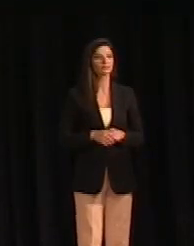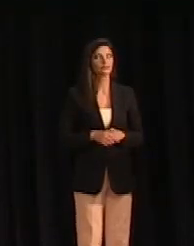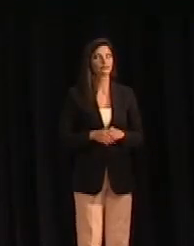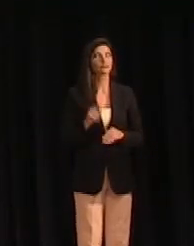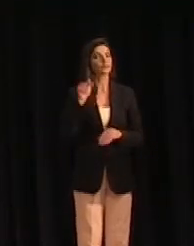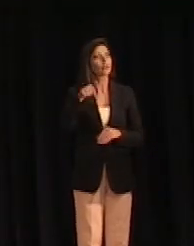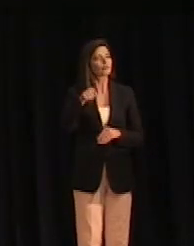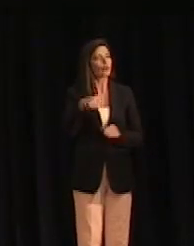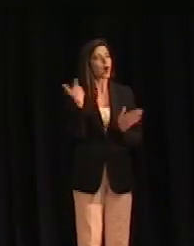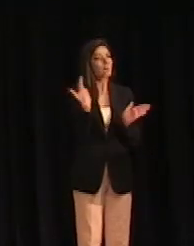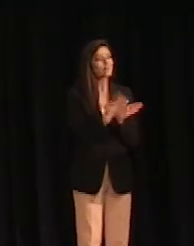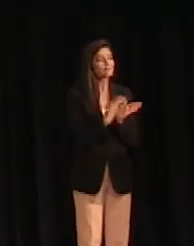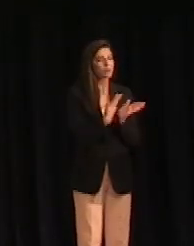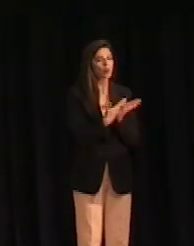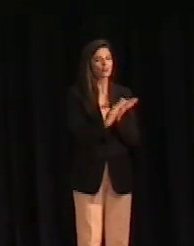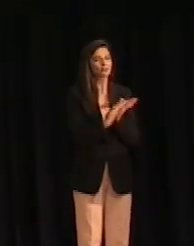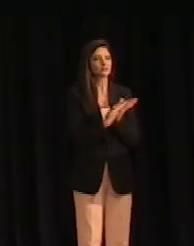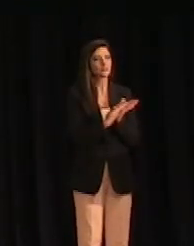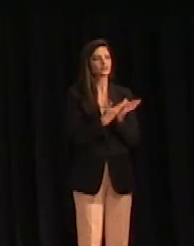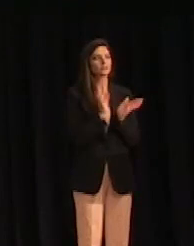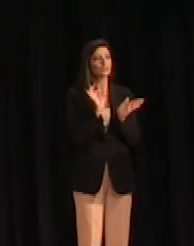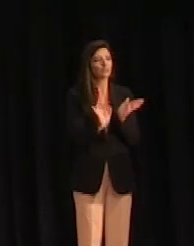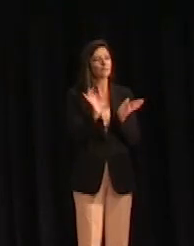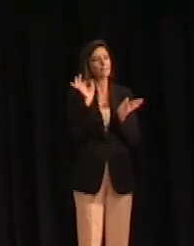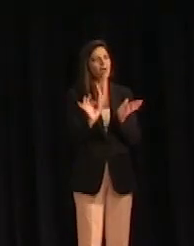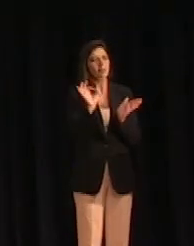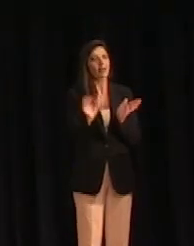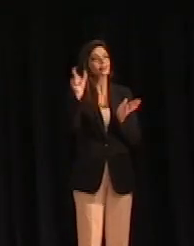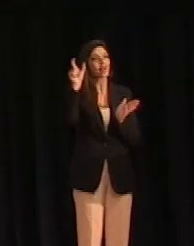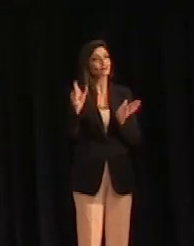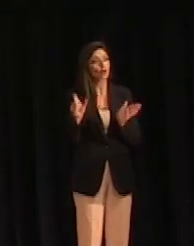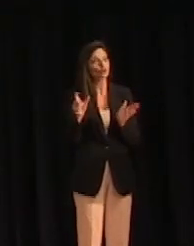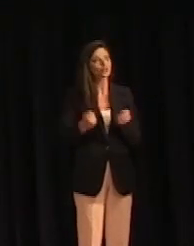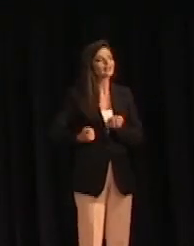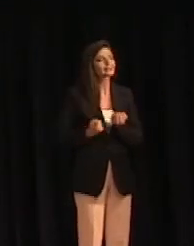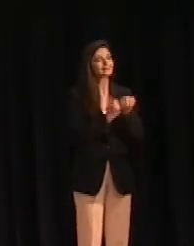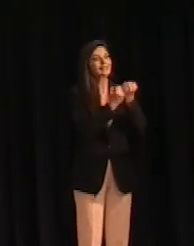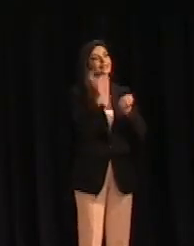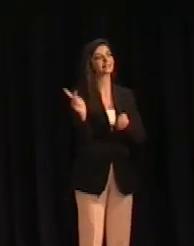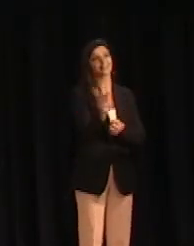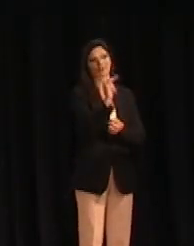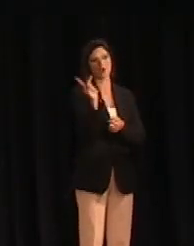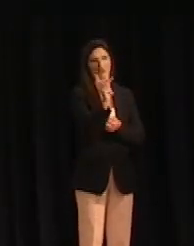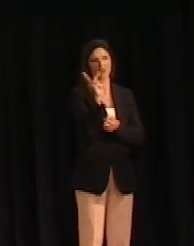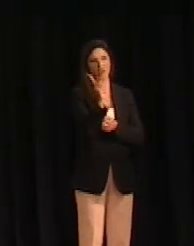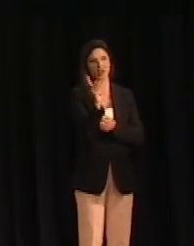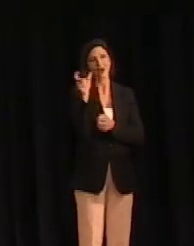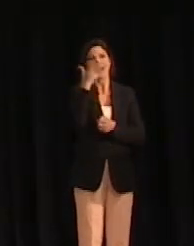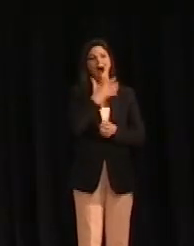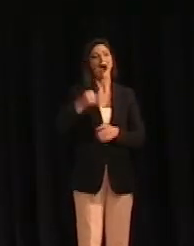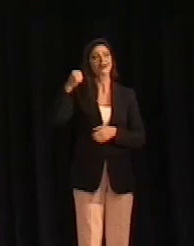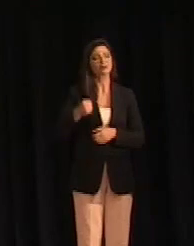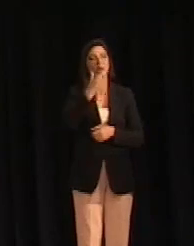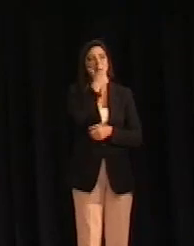εμπράκτος ότι ως φιλόστοργος πατέρας πάντοτε στηρίζει ηθικά και υλικά κάθε